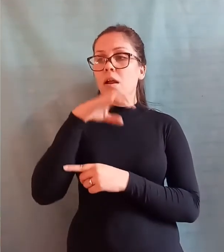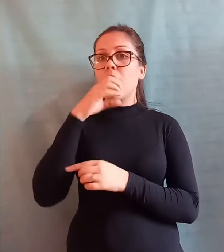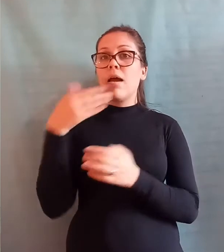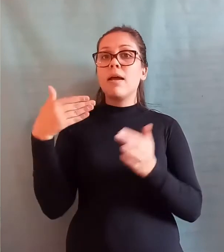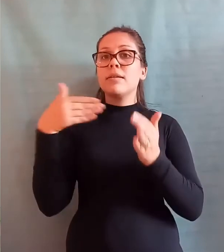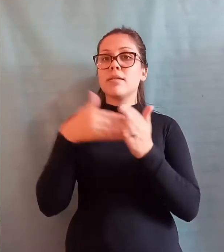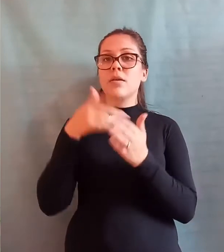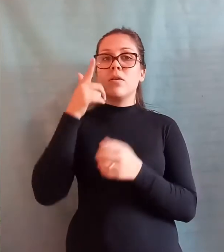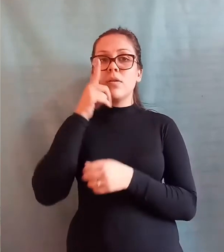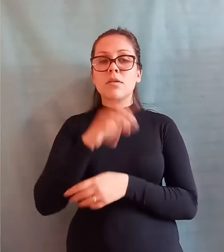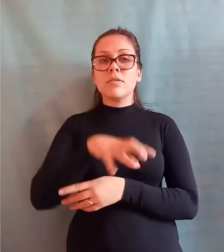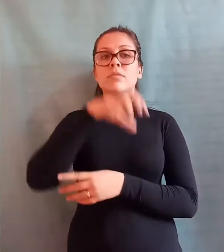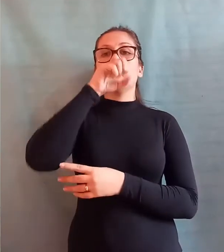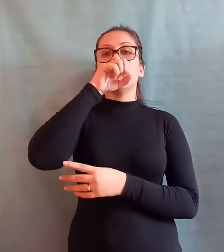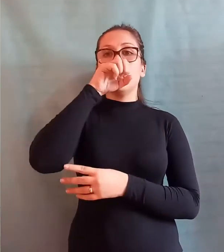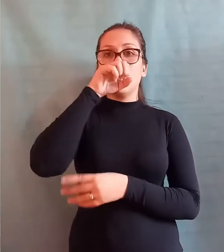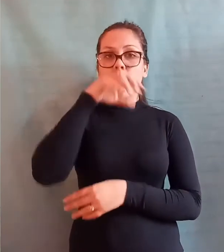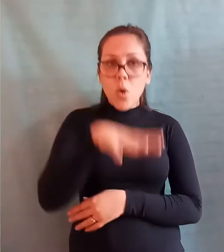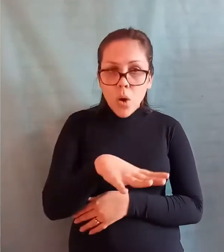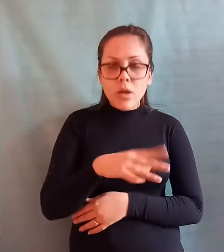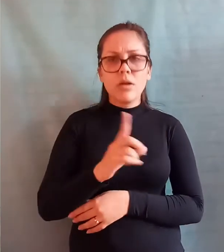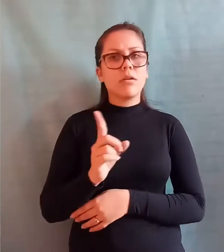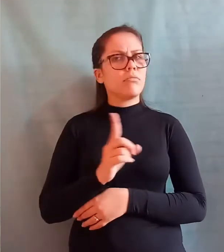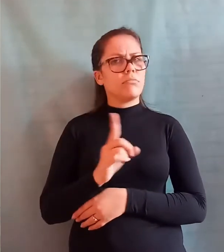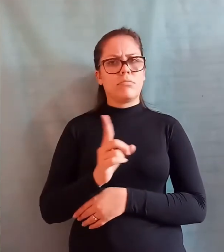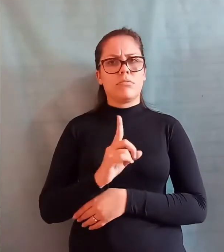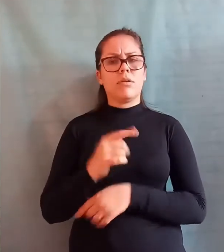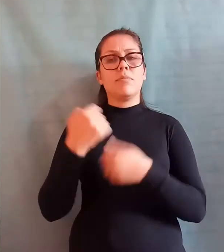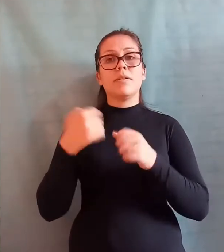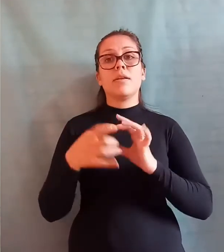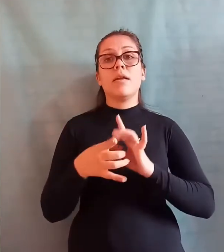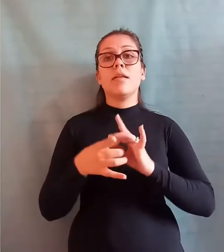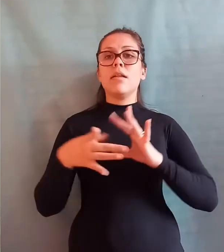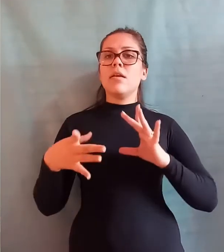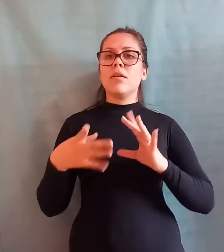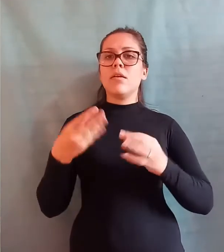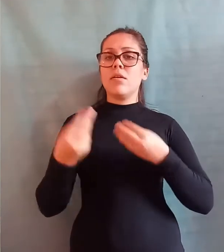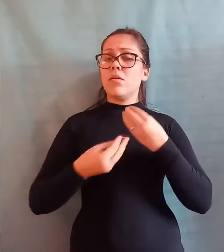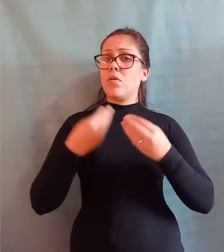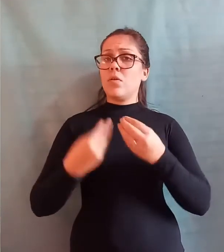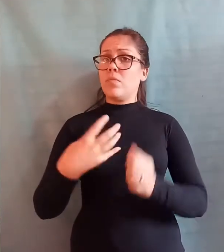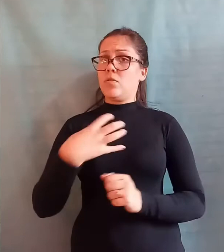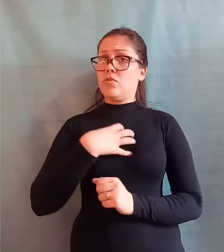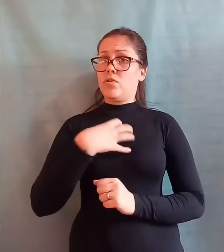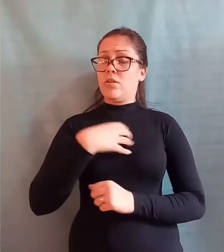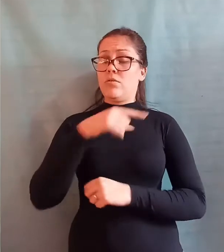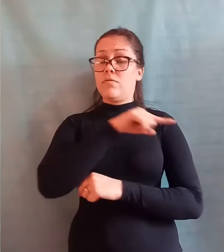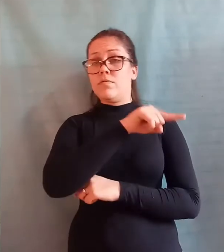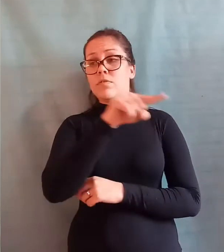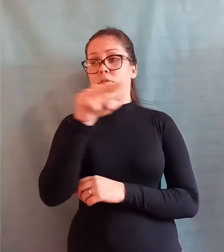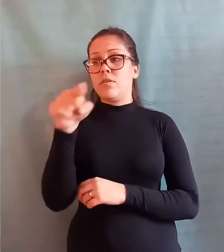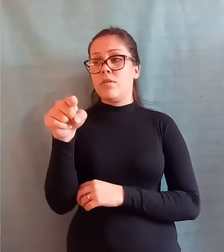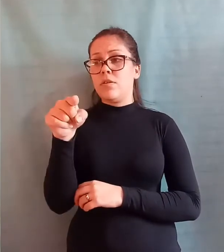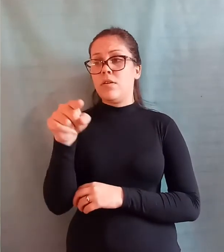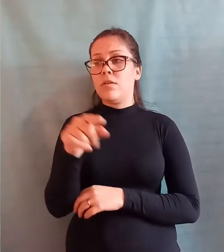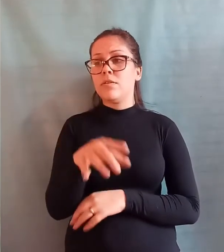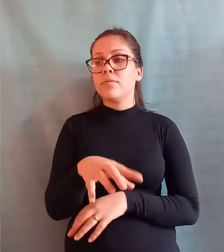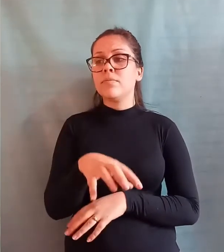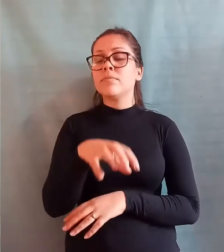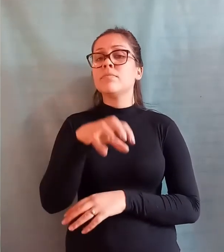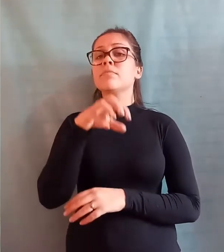e uma inspiração e uma expiração forçadas. Vocês podem ver como é a inspiração e a expiração de vocês, ó.